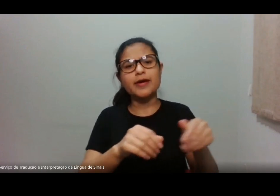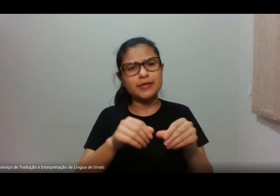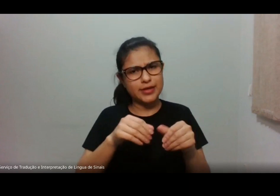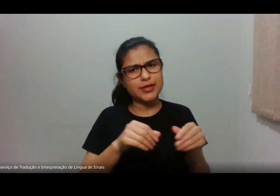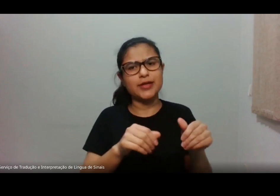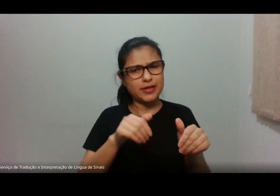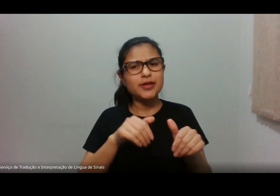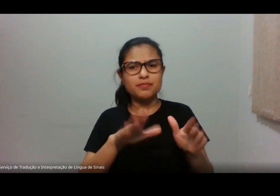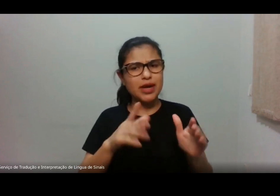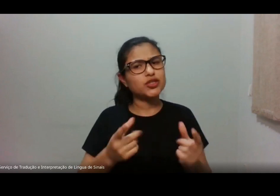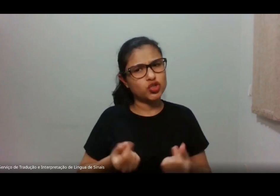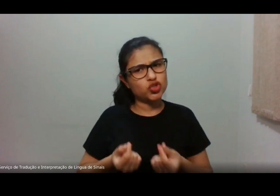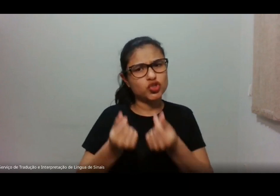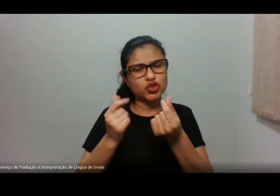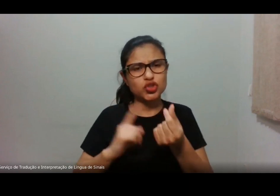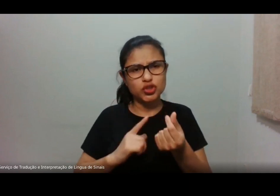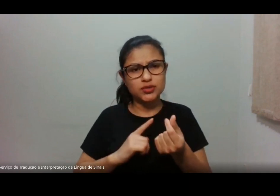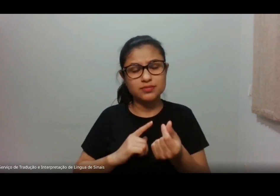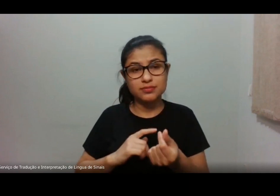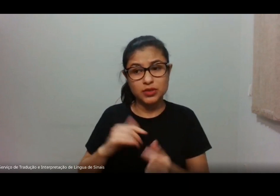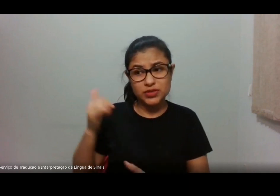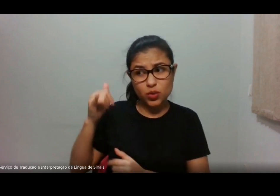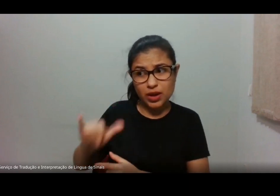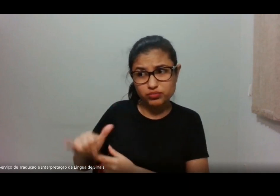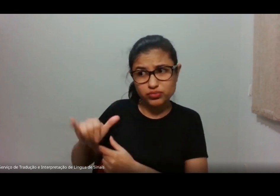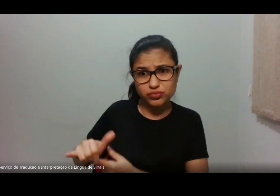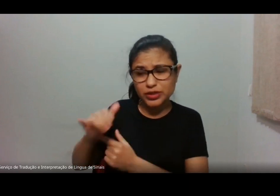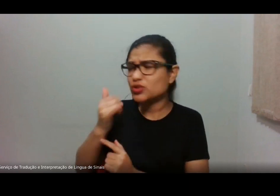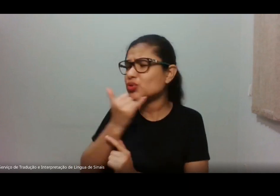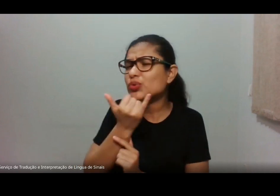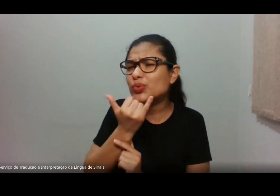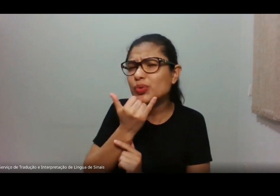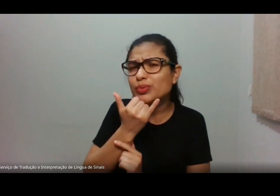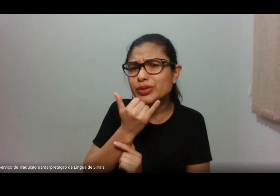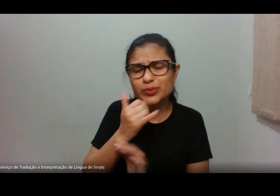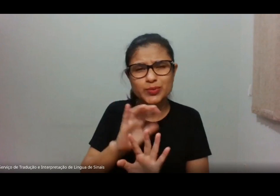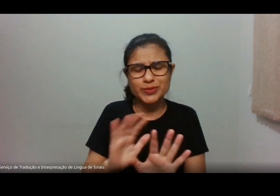de algumas terras, então eram mais metidos. Ai, desculpem.